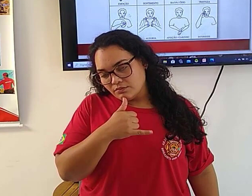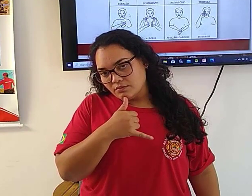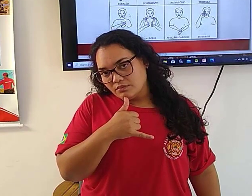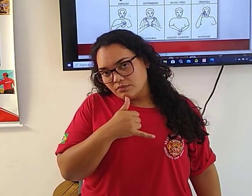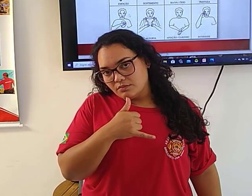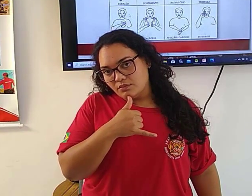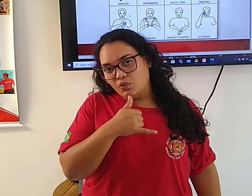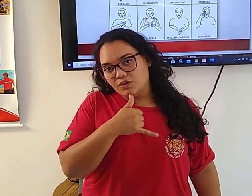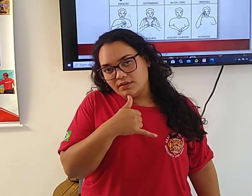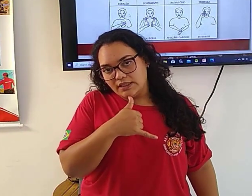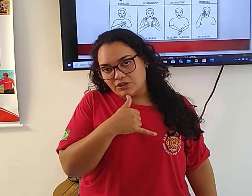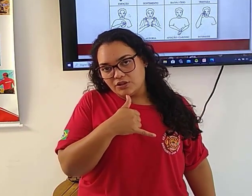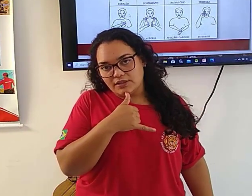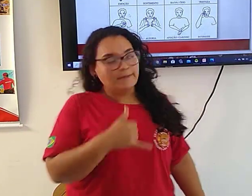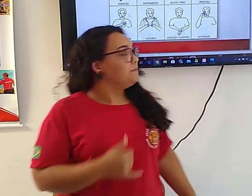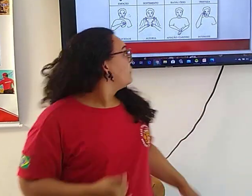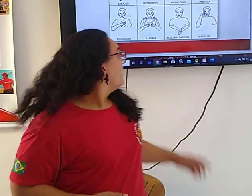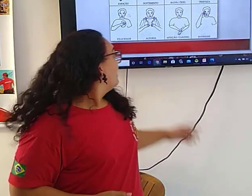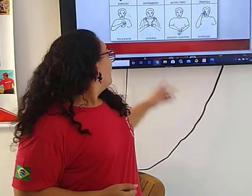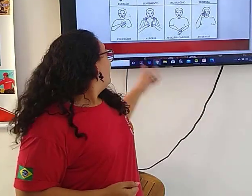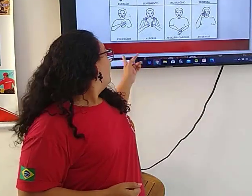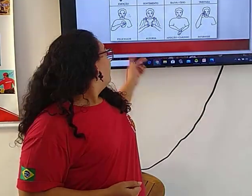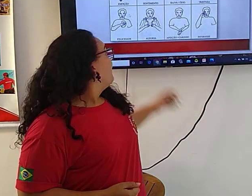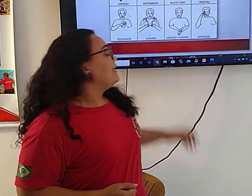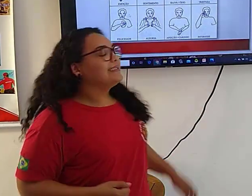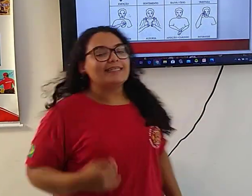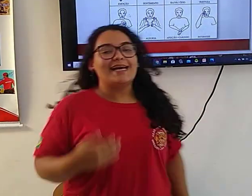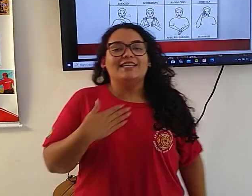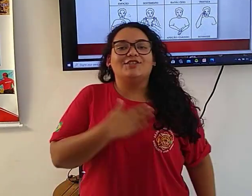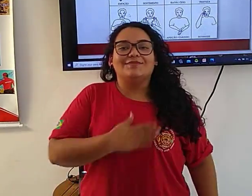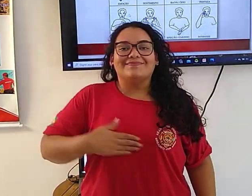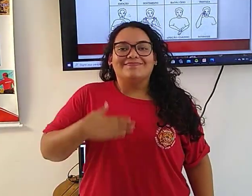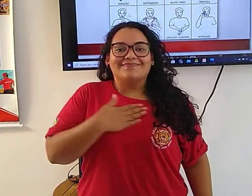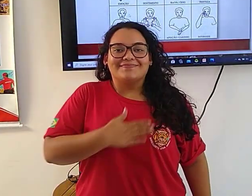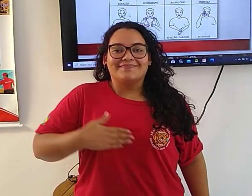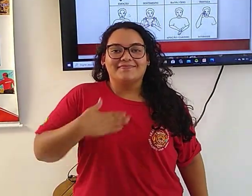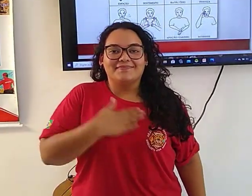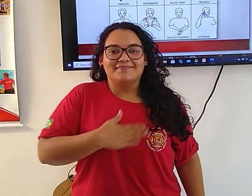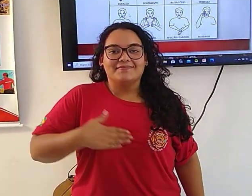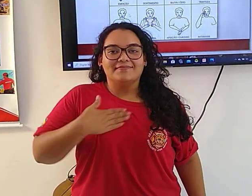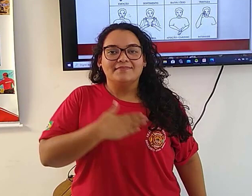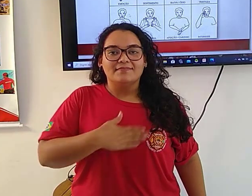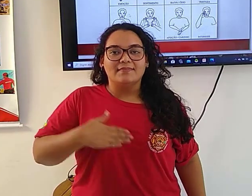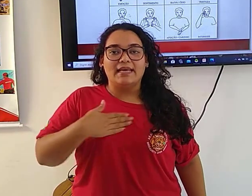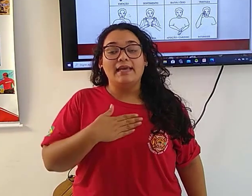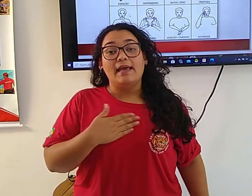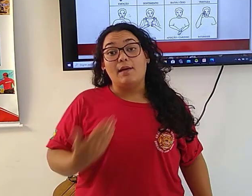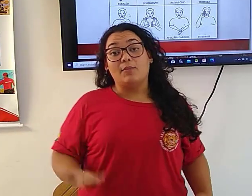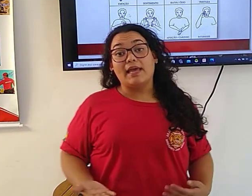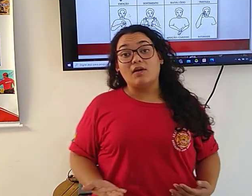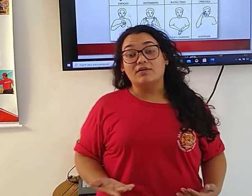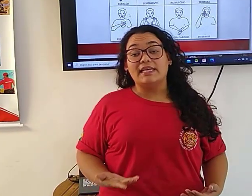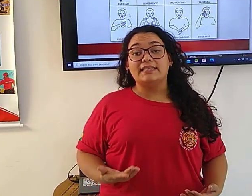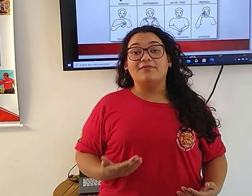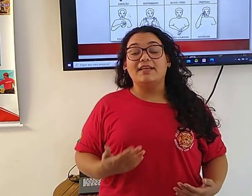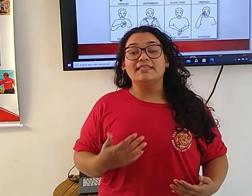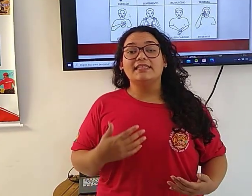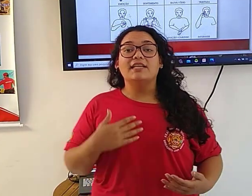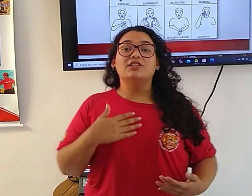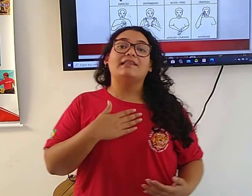Muito triste, né? Felicidade. né? O que acontece? Felicidade tem quase